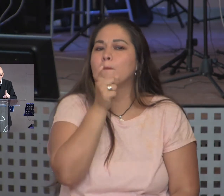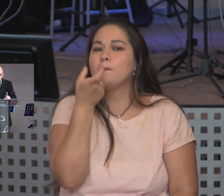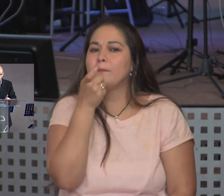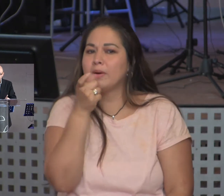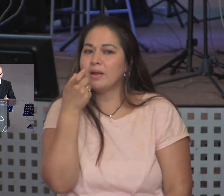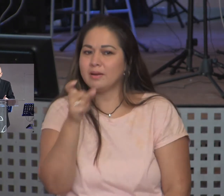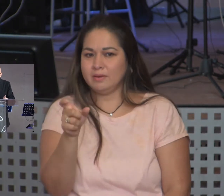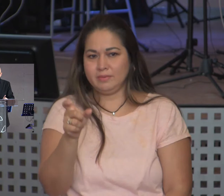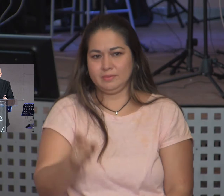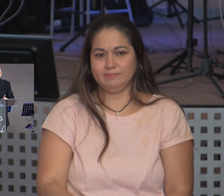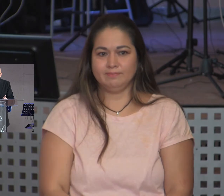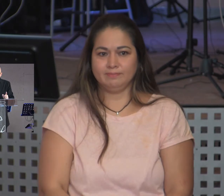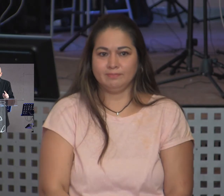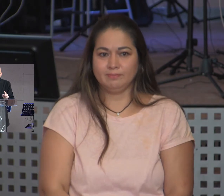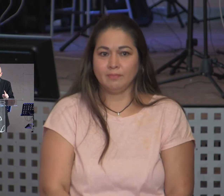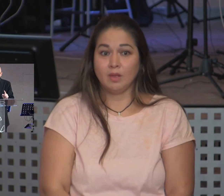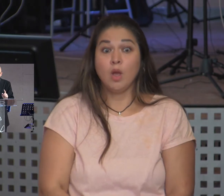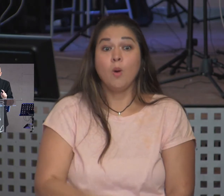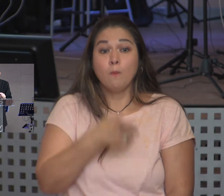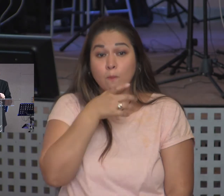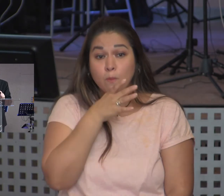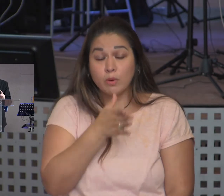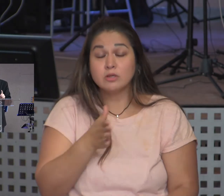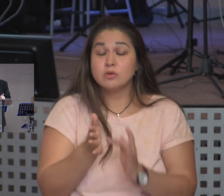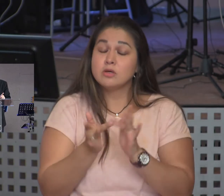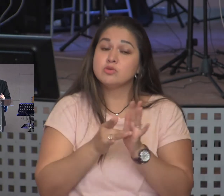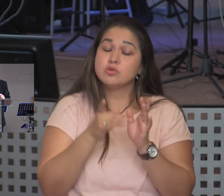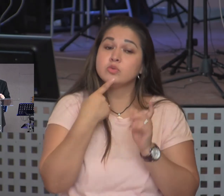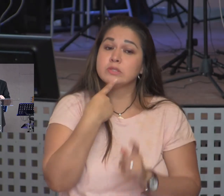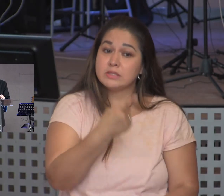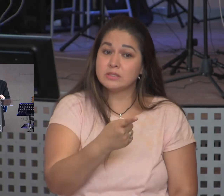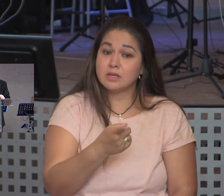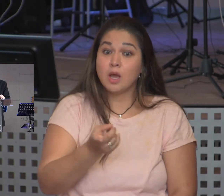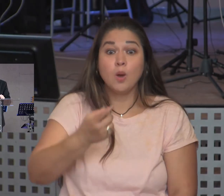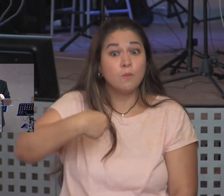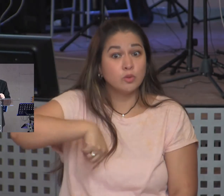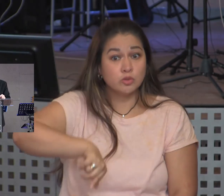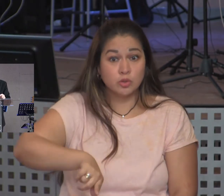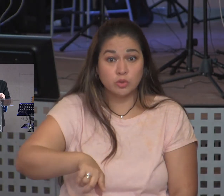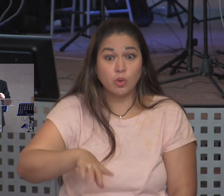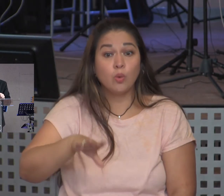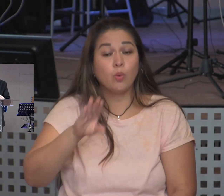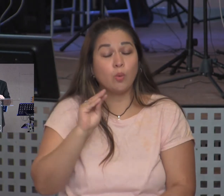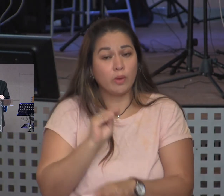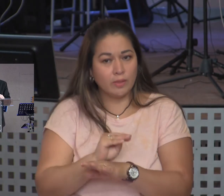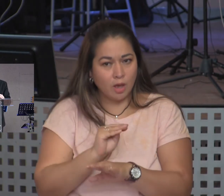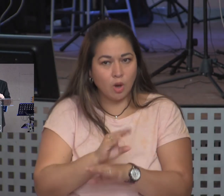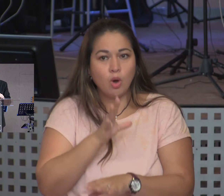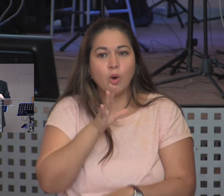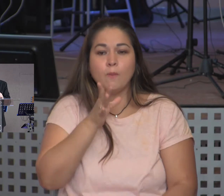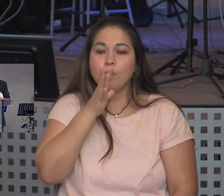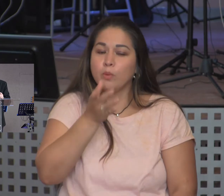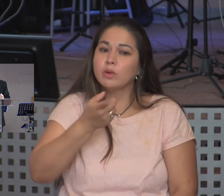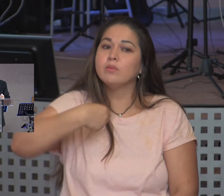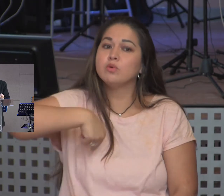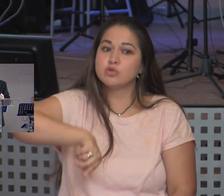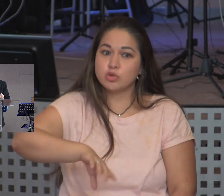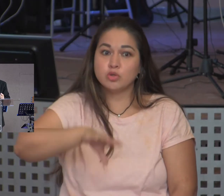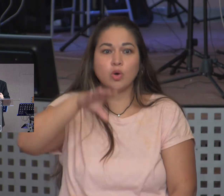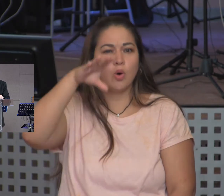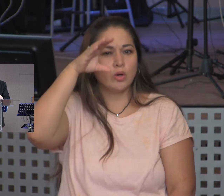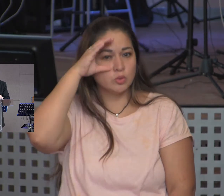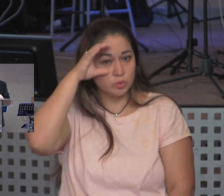cómo oís, porque a todo el que tiene se le dará, y a todo el que no tiene, aun lo que